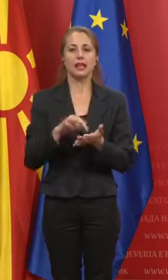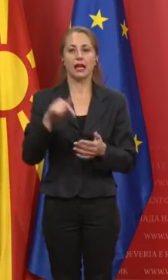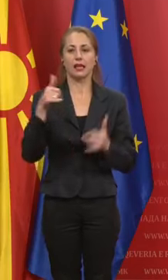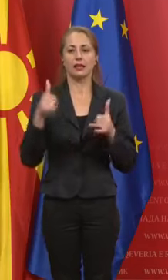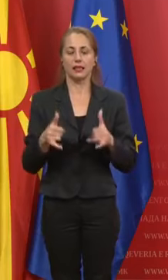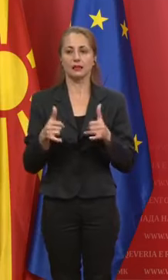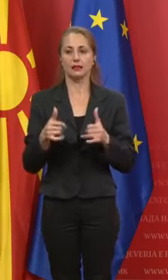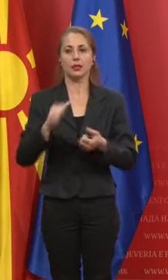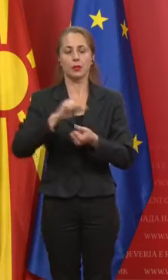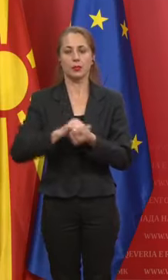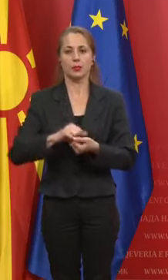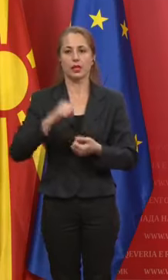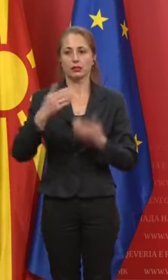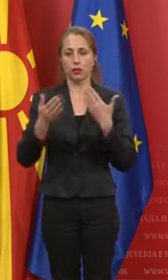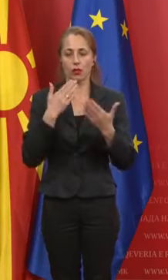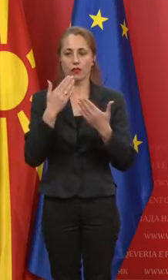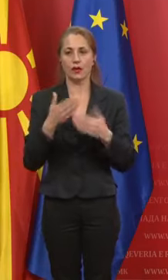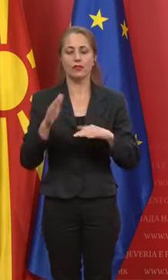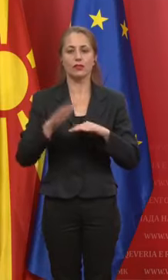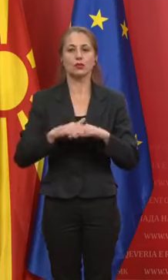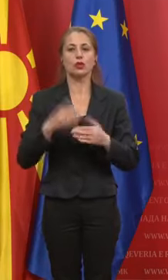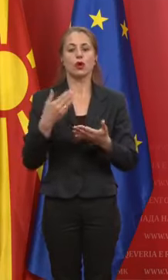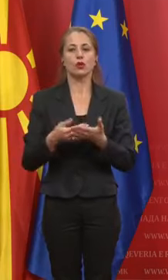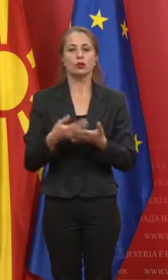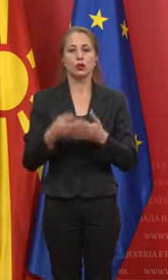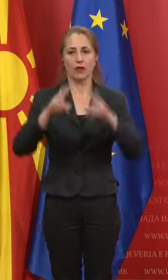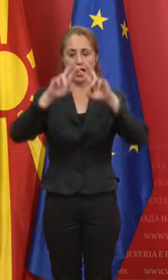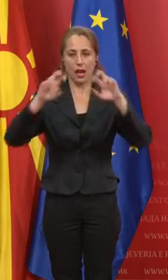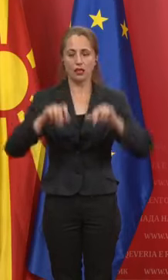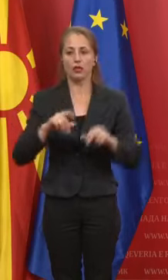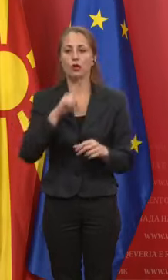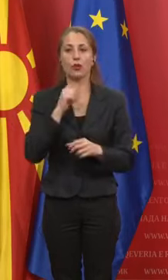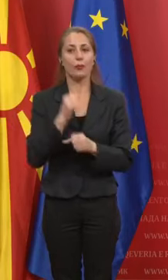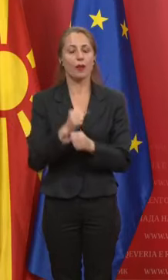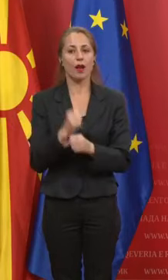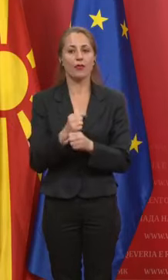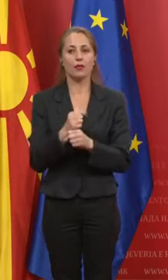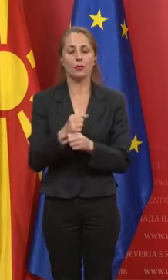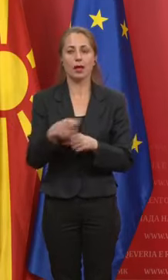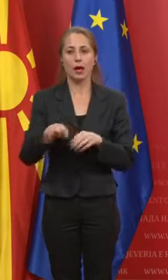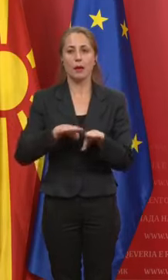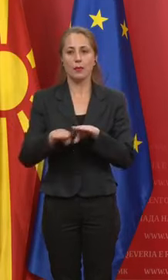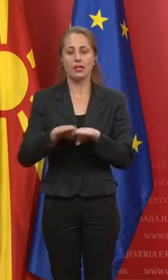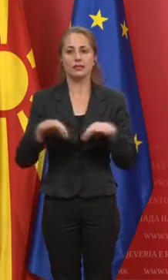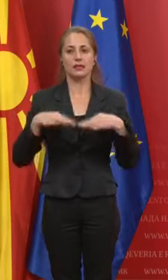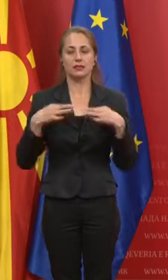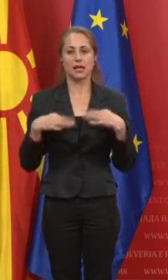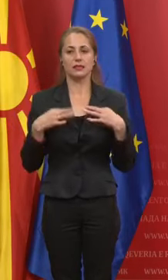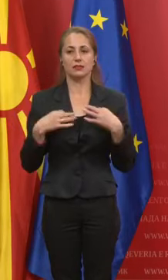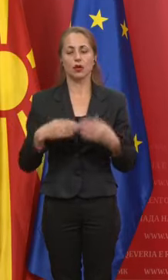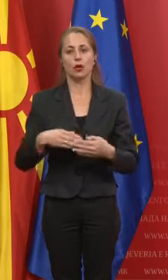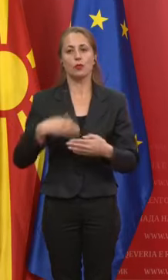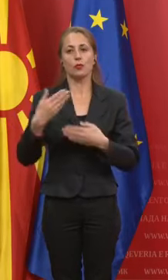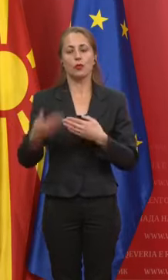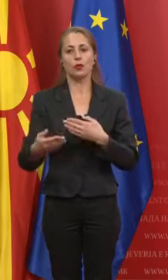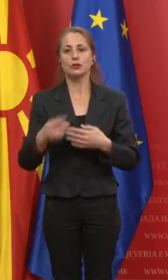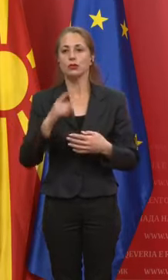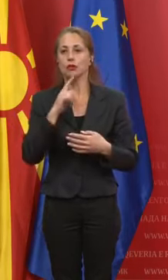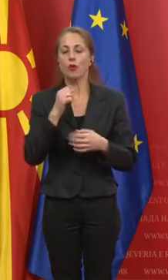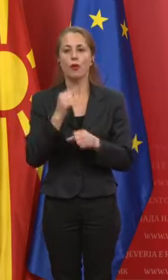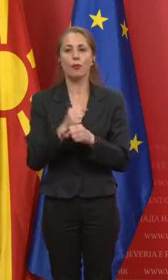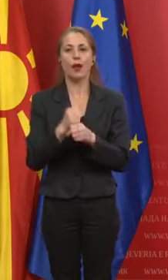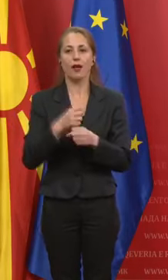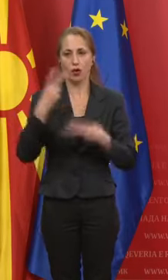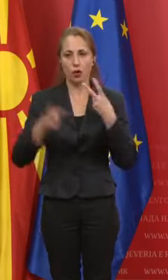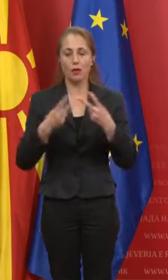денешната пресконференција е врз основа на анализите кои што ги правиме во на Министерството за здравство, понатаму кој ги прави